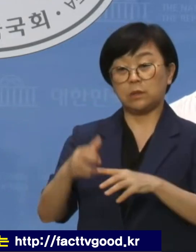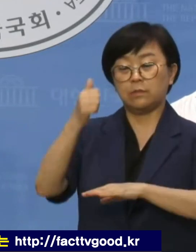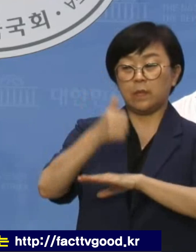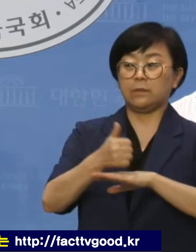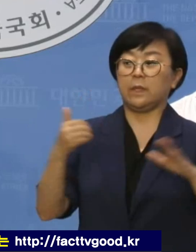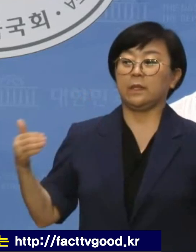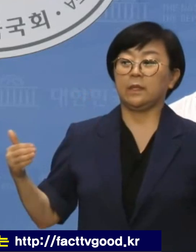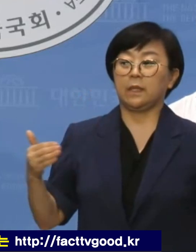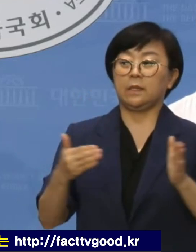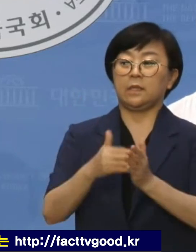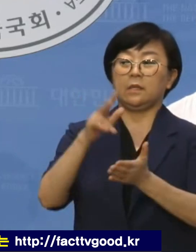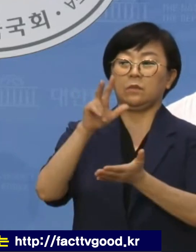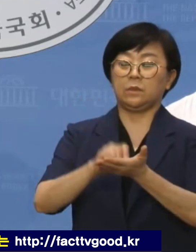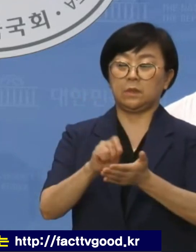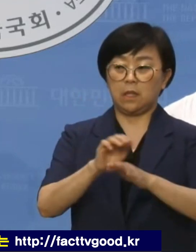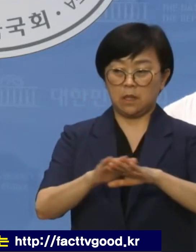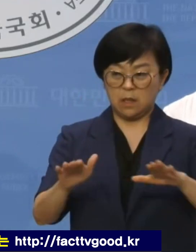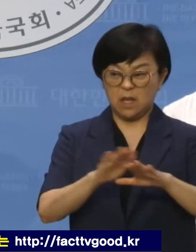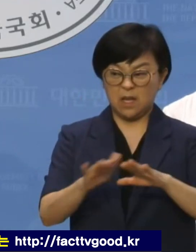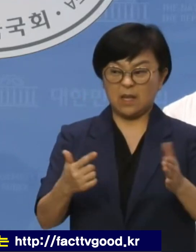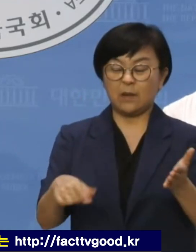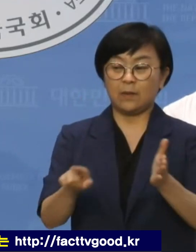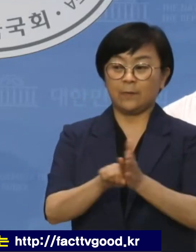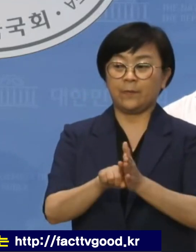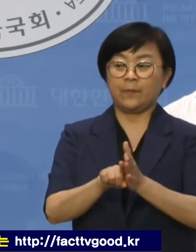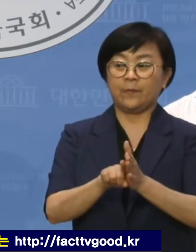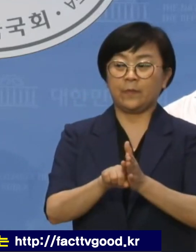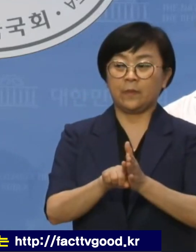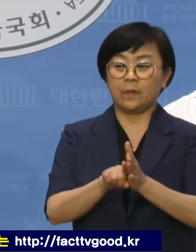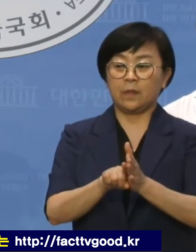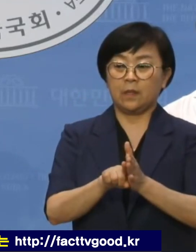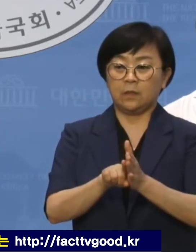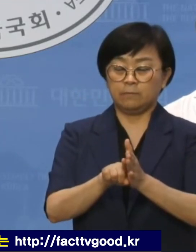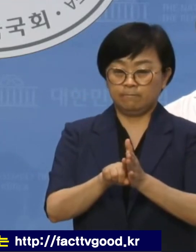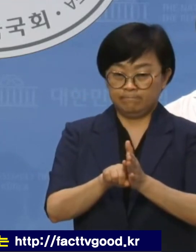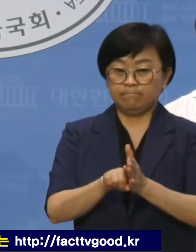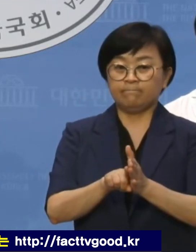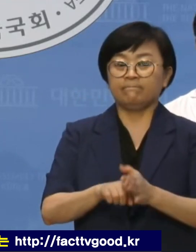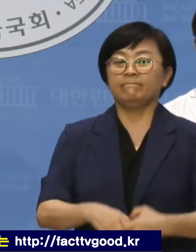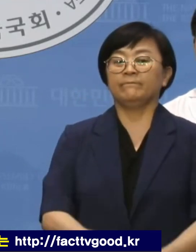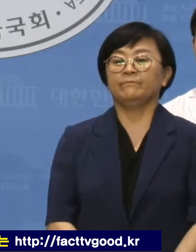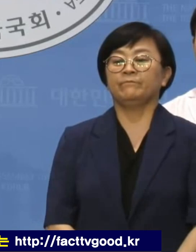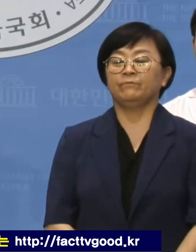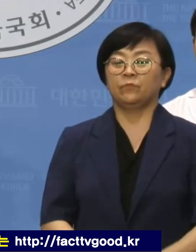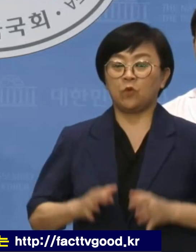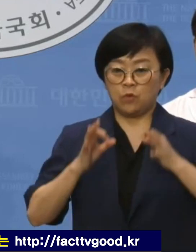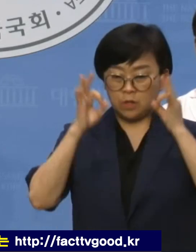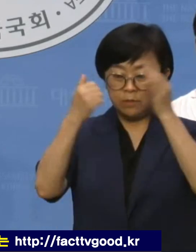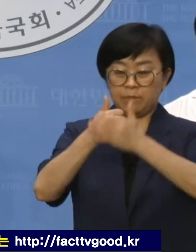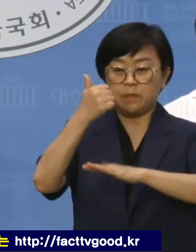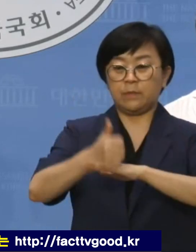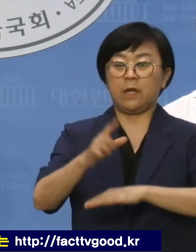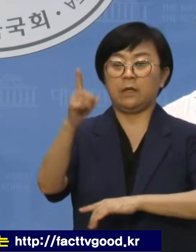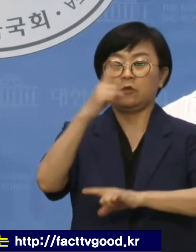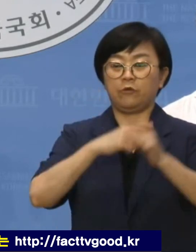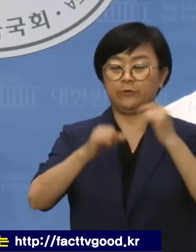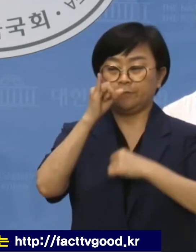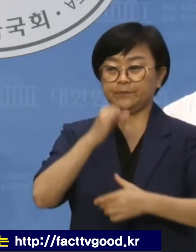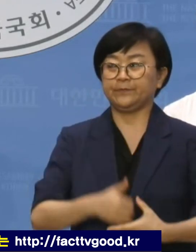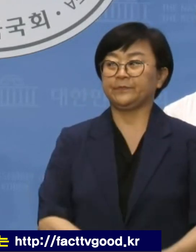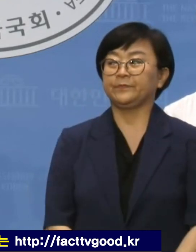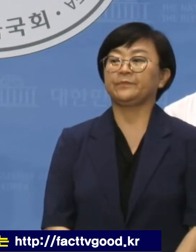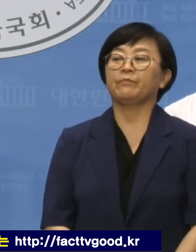끝까지 이 문제 해결을 하기 위해서 힘을 손을 놓지 않겠습니다. 마지막으로 한 가지만 말씀드리고